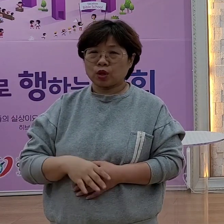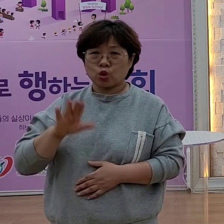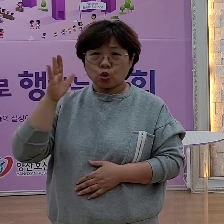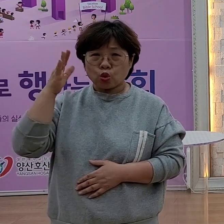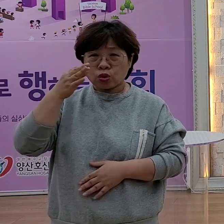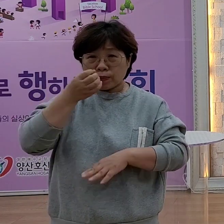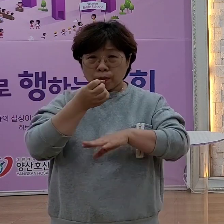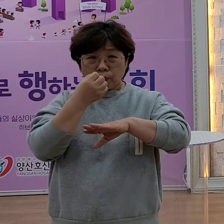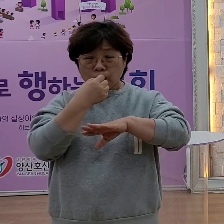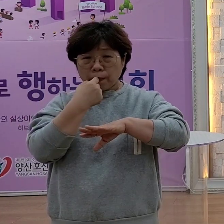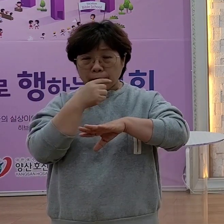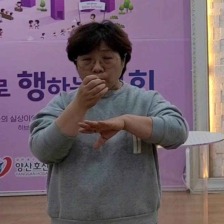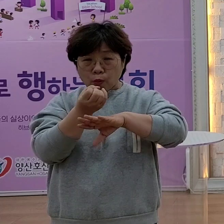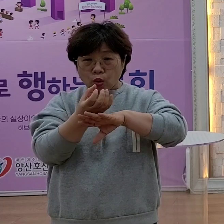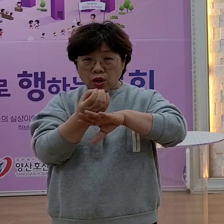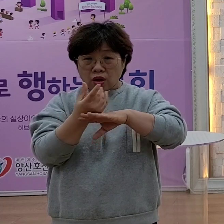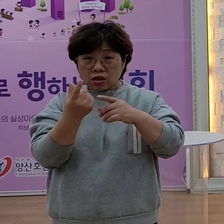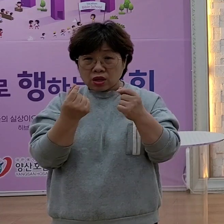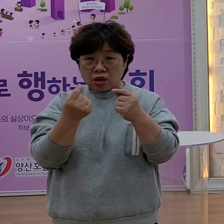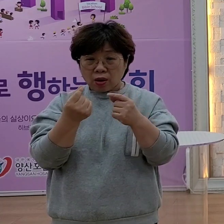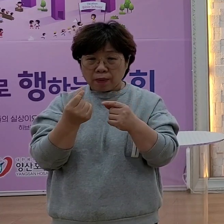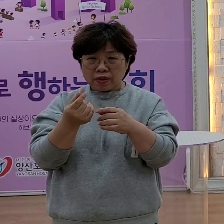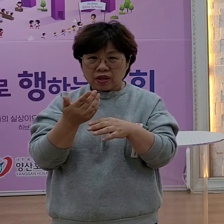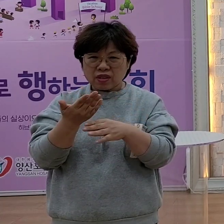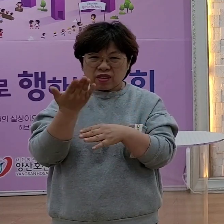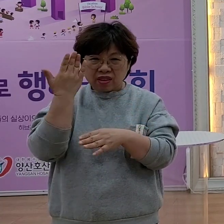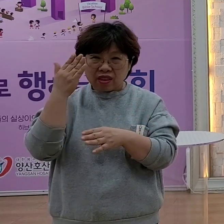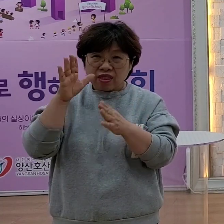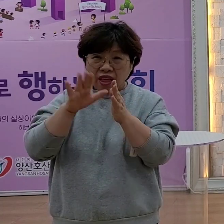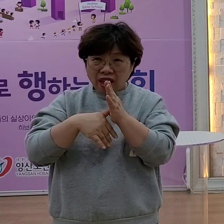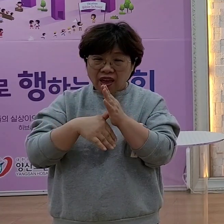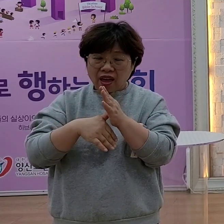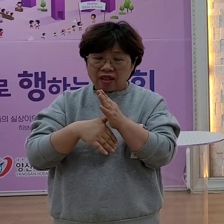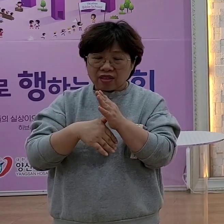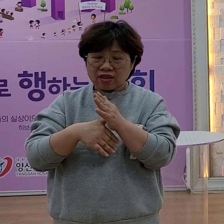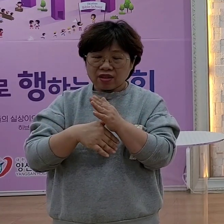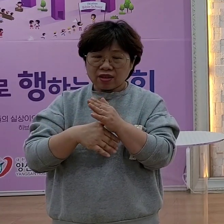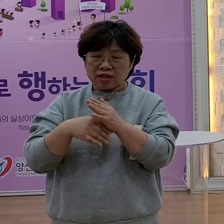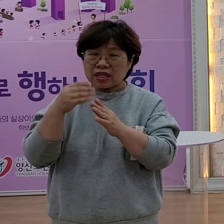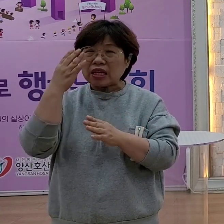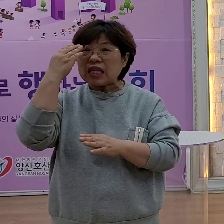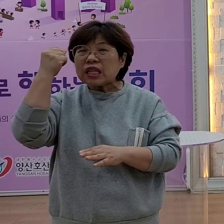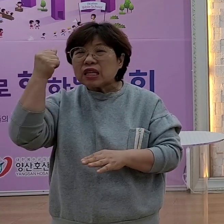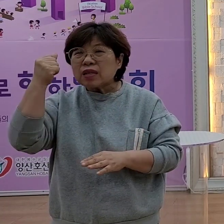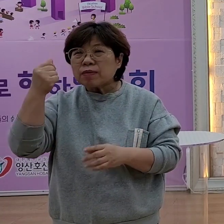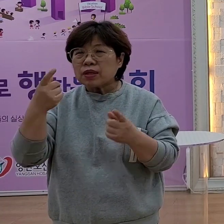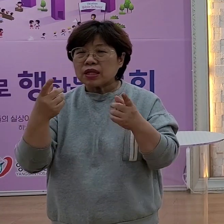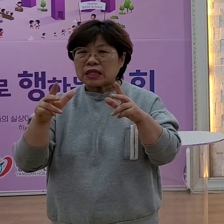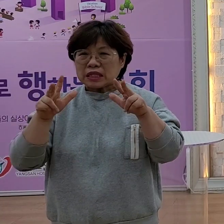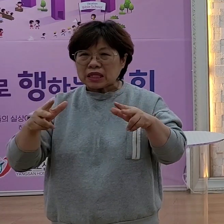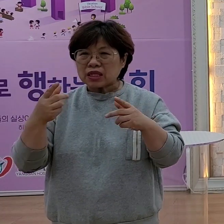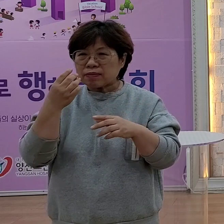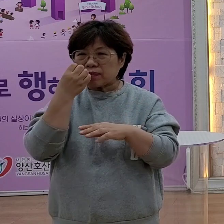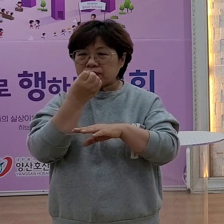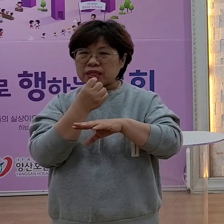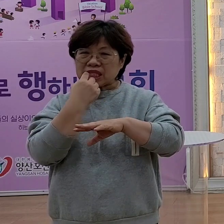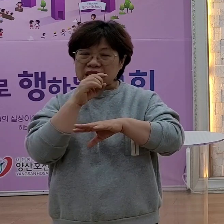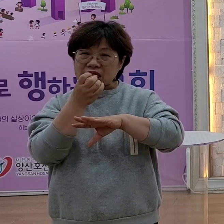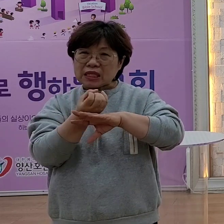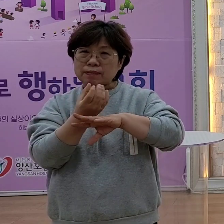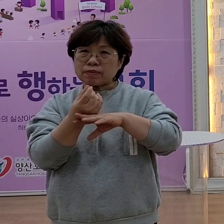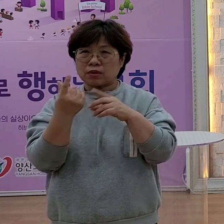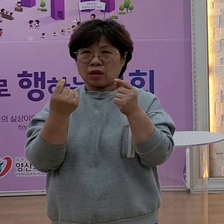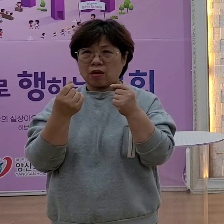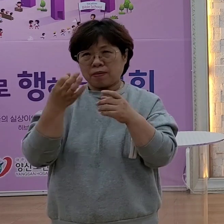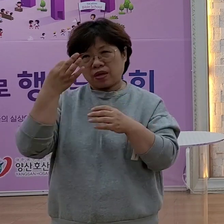재산이었다라는 것이죠. 그래서 지금 솔로몬이 하는 얘기가 뭡니까? 즉 재산보다도 뭐가 낫다는 거예요? 좋은 이름이